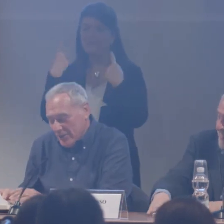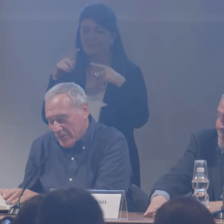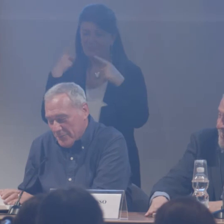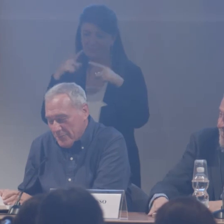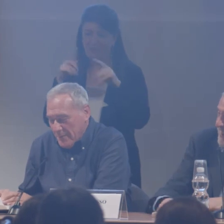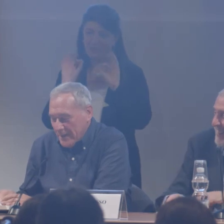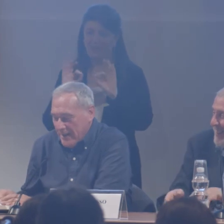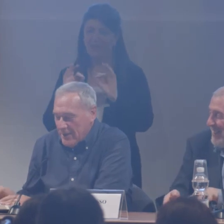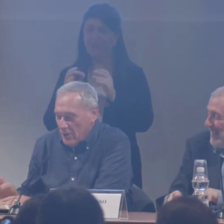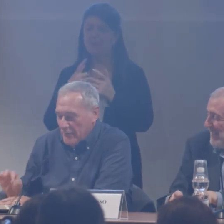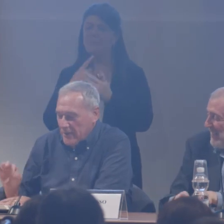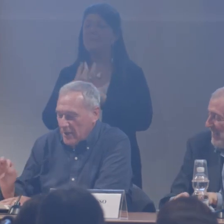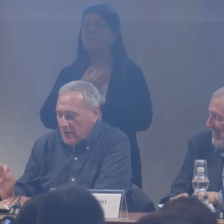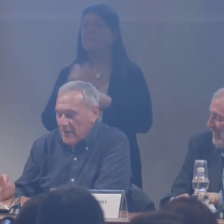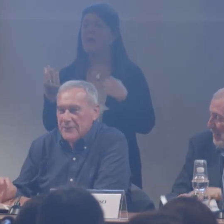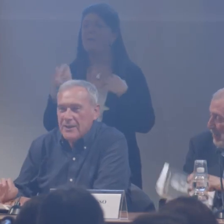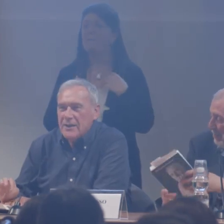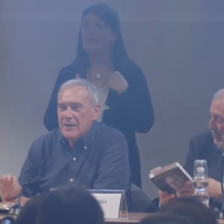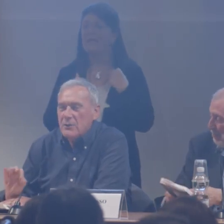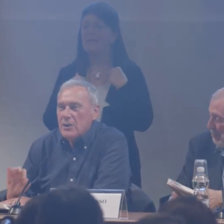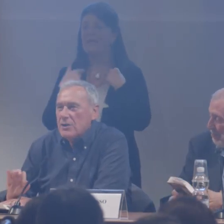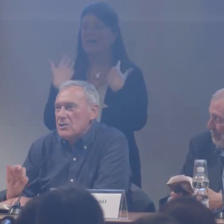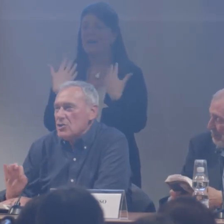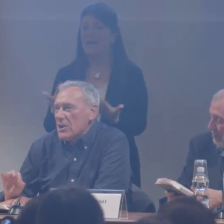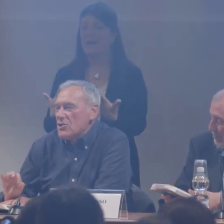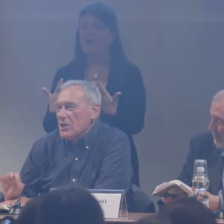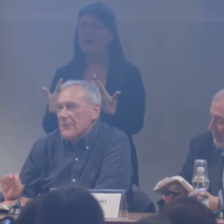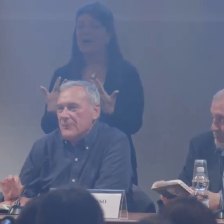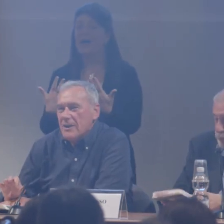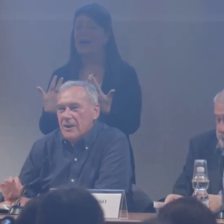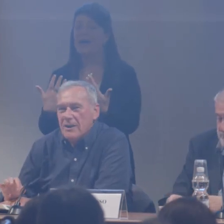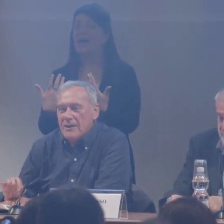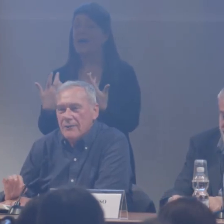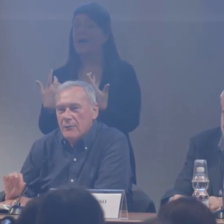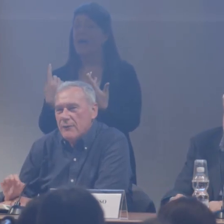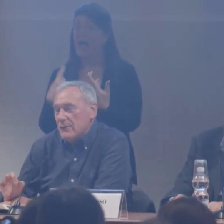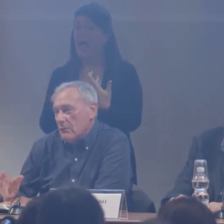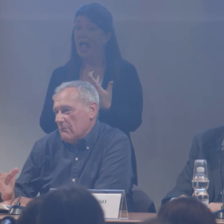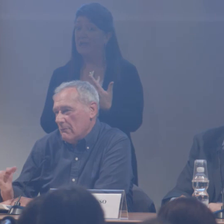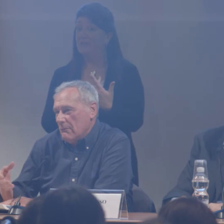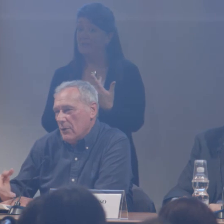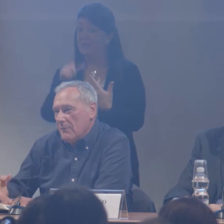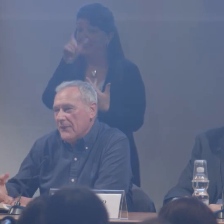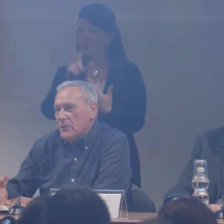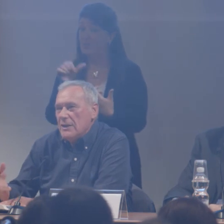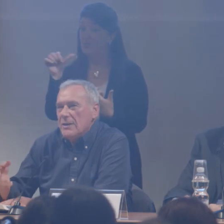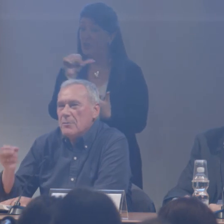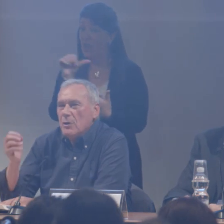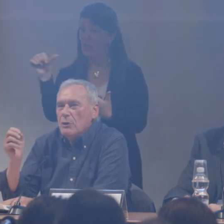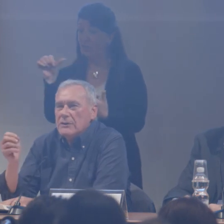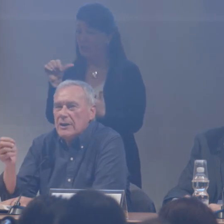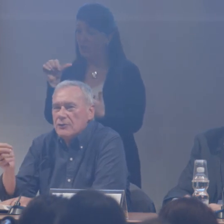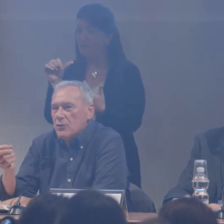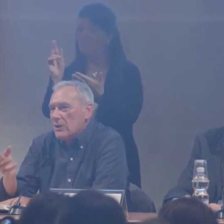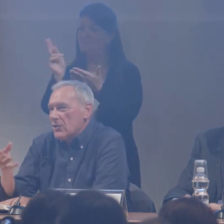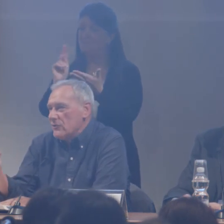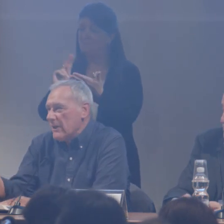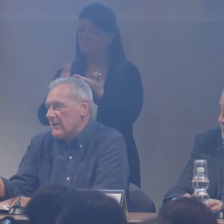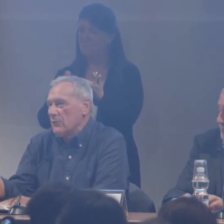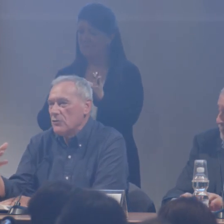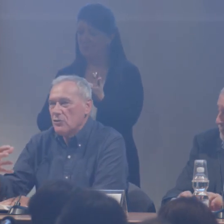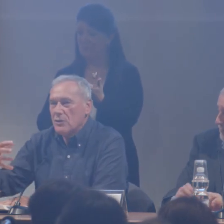finire così. Va bene, io allora, quello che di Sciascia ho visto e ho messo nel libro, oltre al giorno